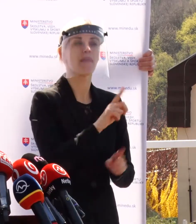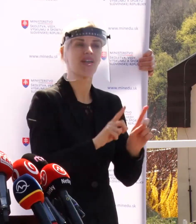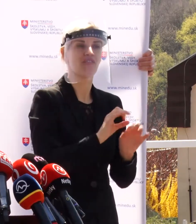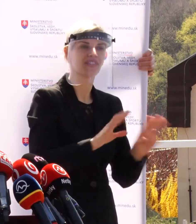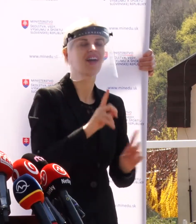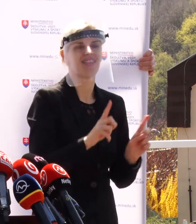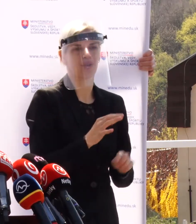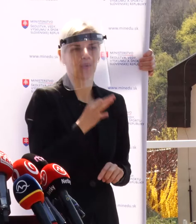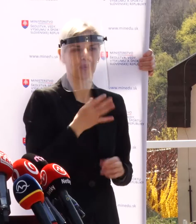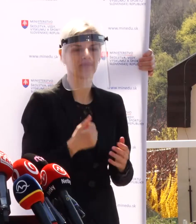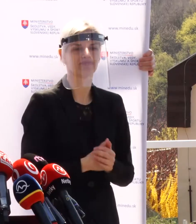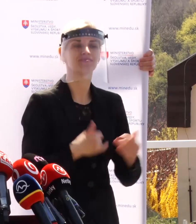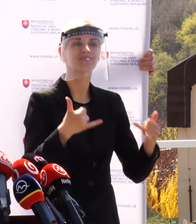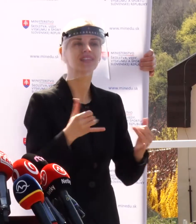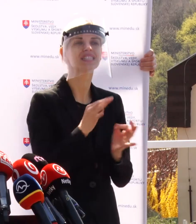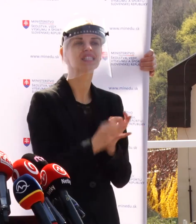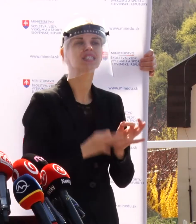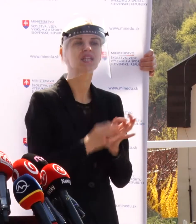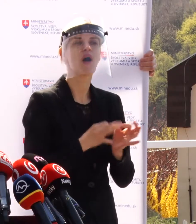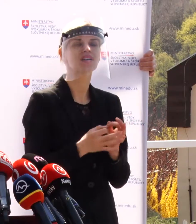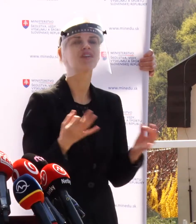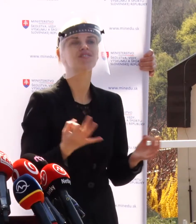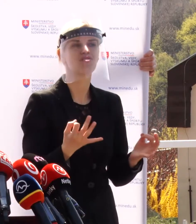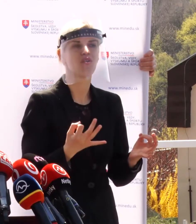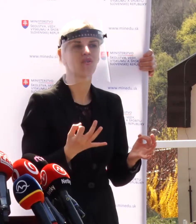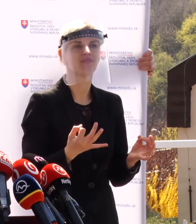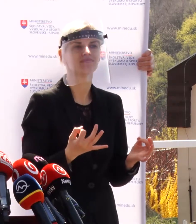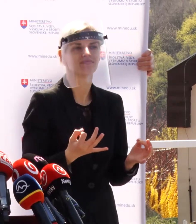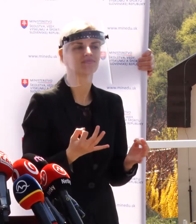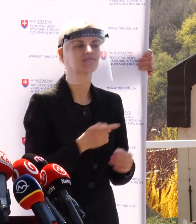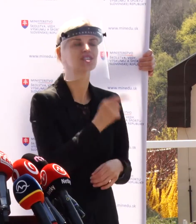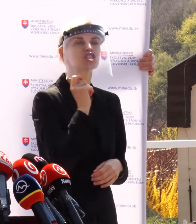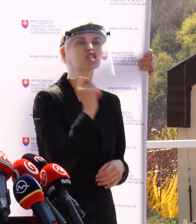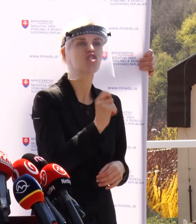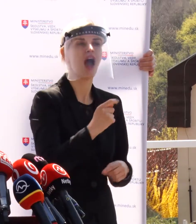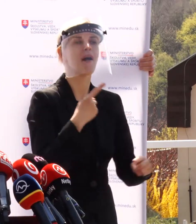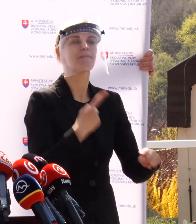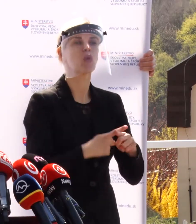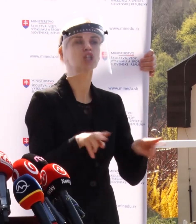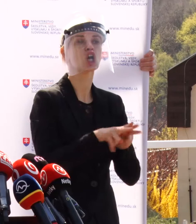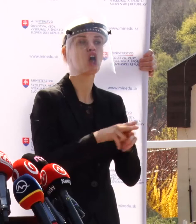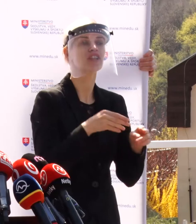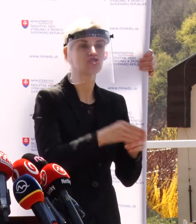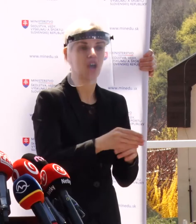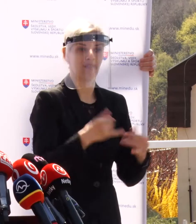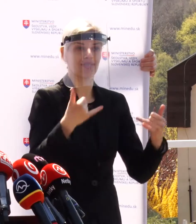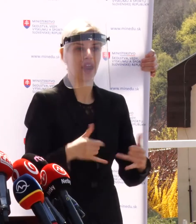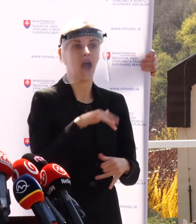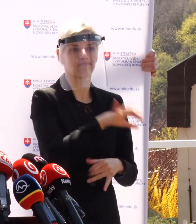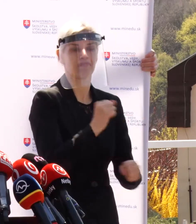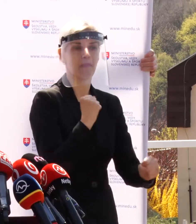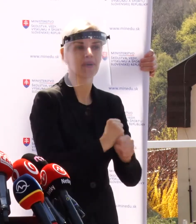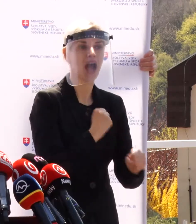zdôrazniť, že je v súčasnej situácii dôležité nemať nerealistické očakávania na žiakov a ich rodiny, keďže mnohí rodičia aj teraz